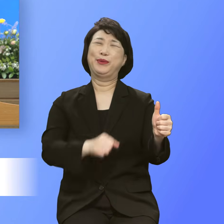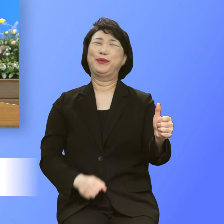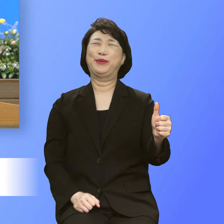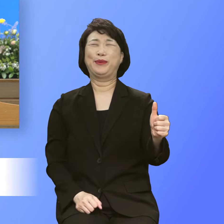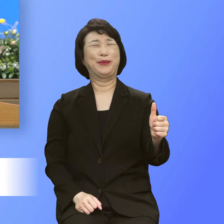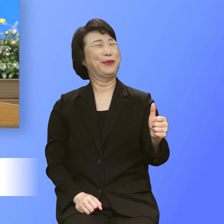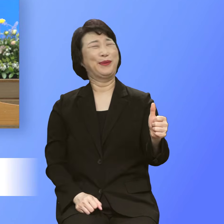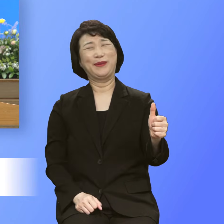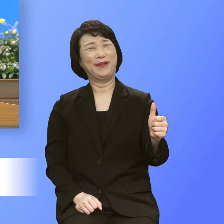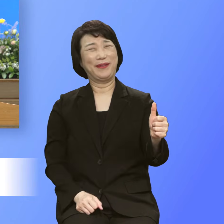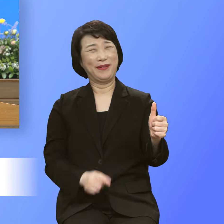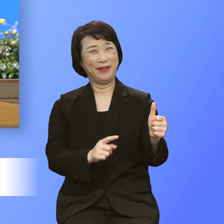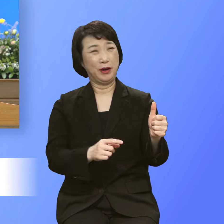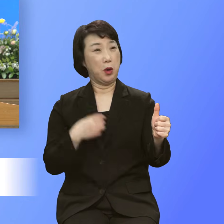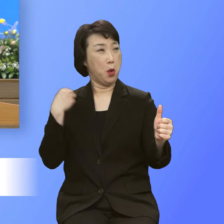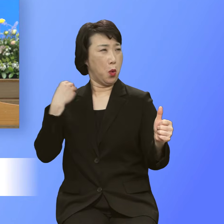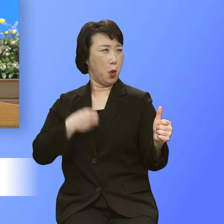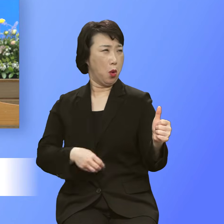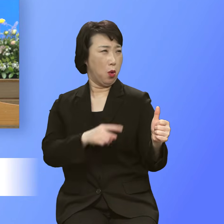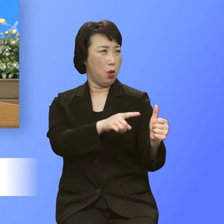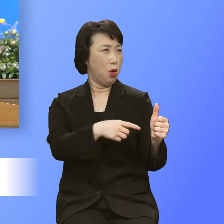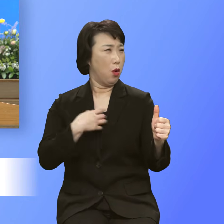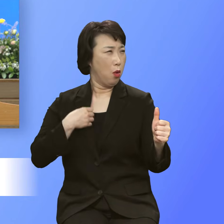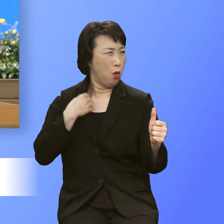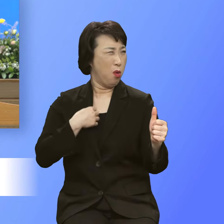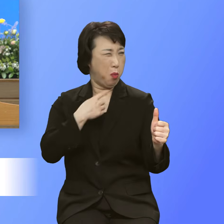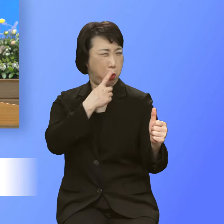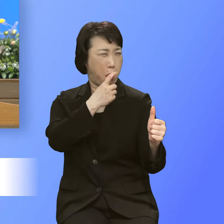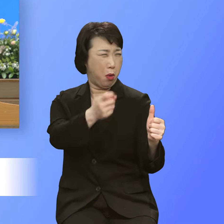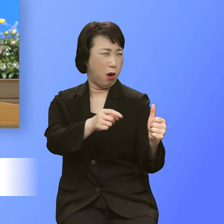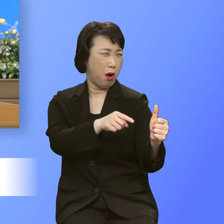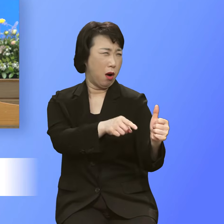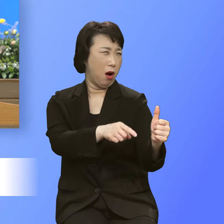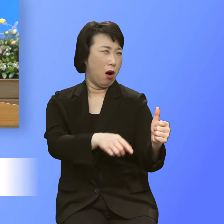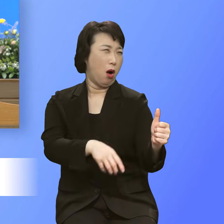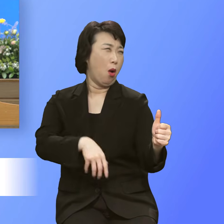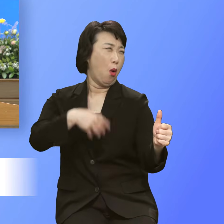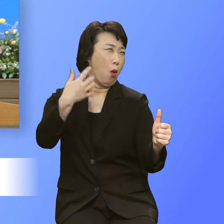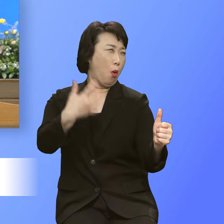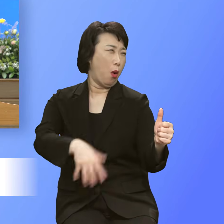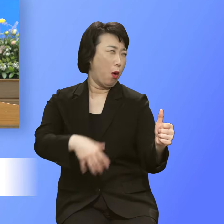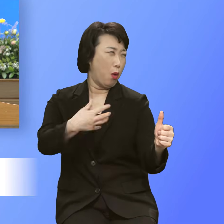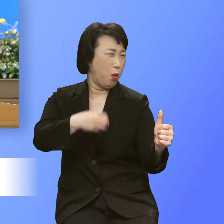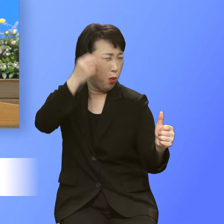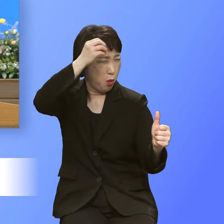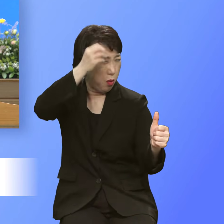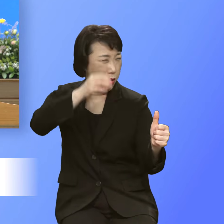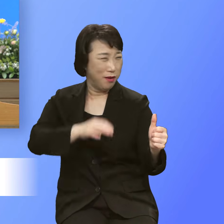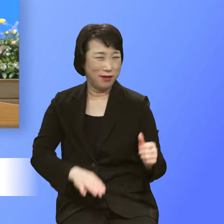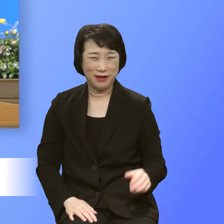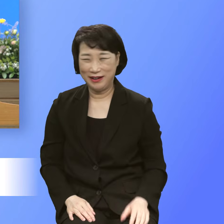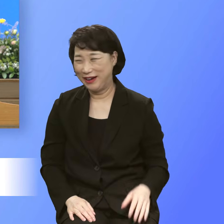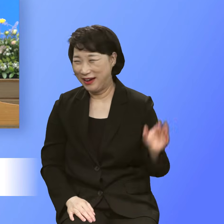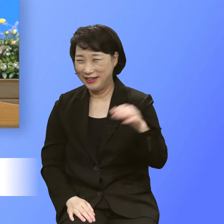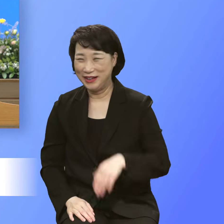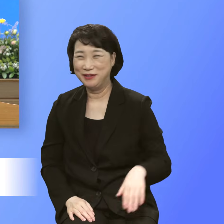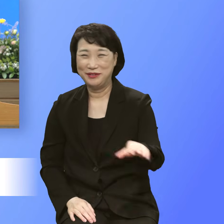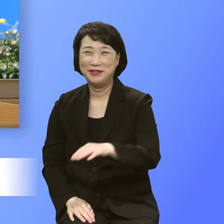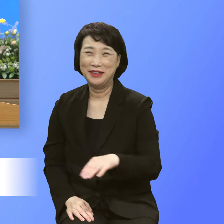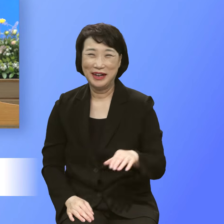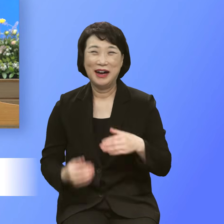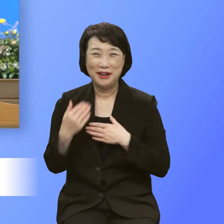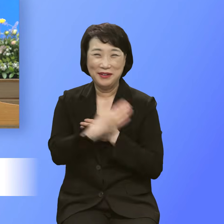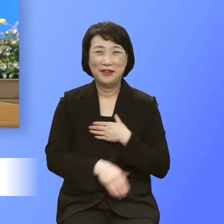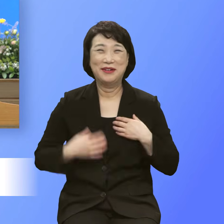저 사람이 입은 옷 멋지네. 예. 우리가 입은 옷은 전부